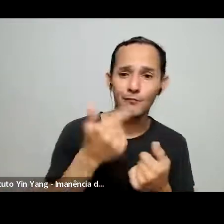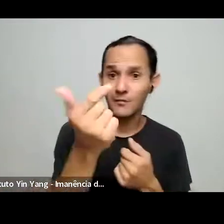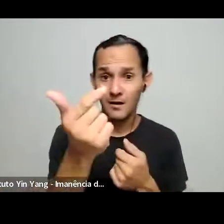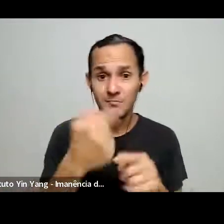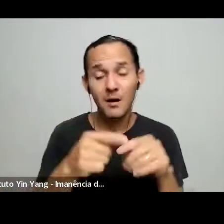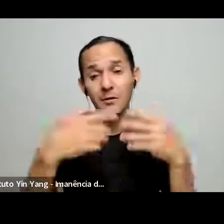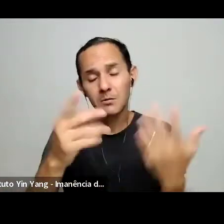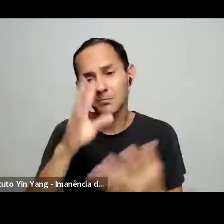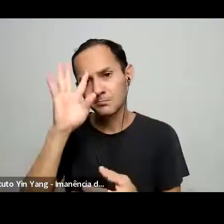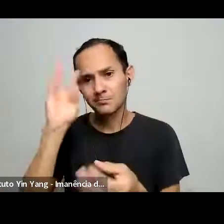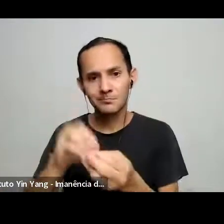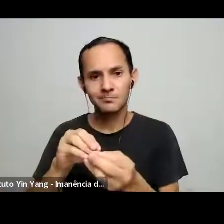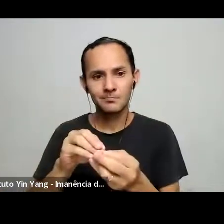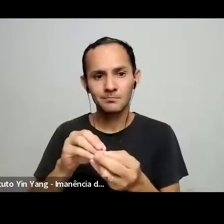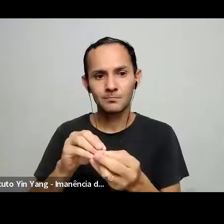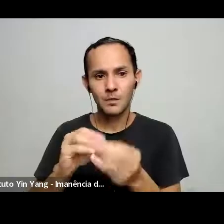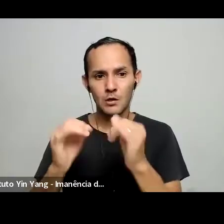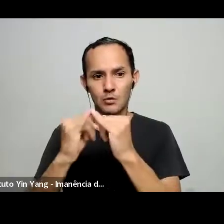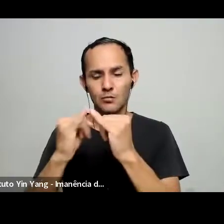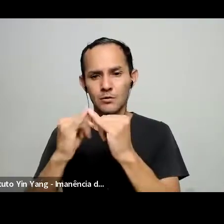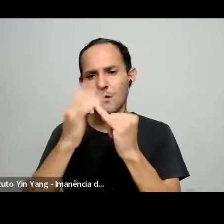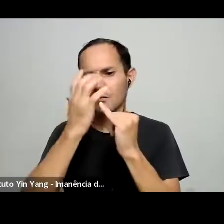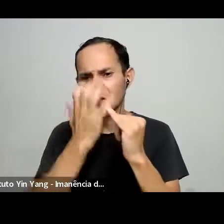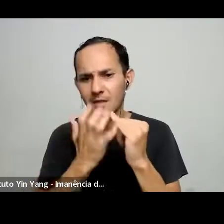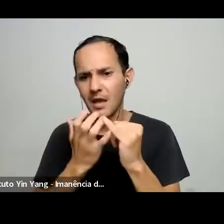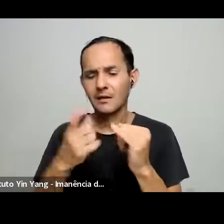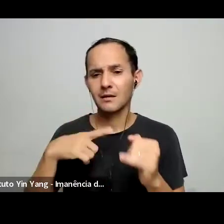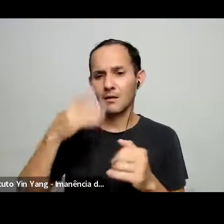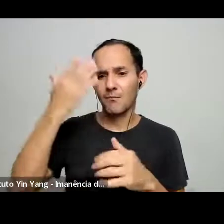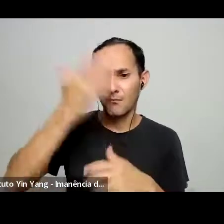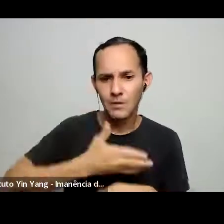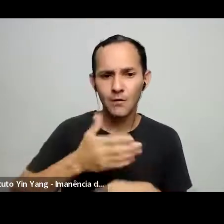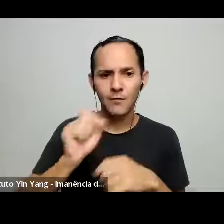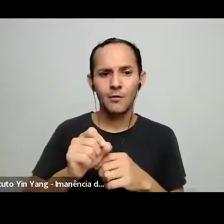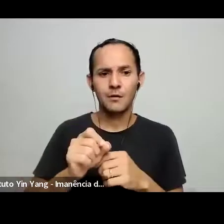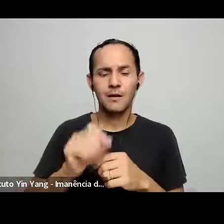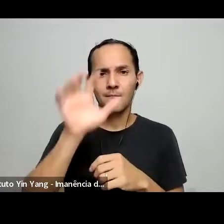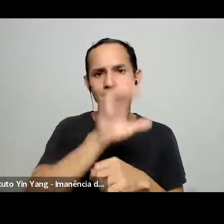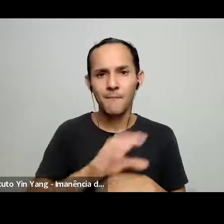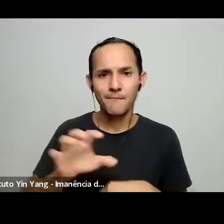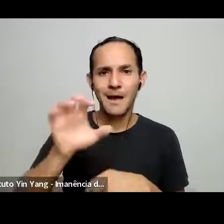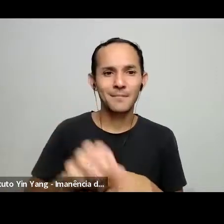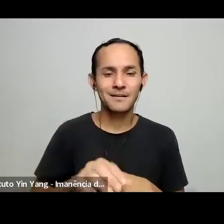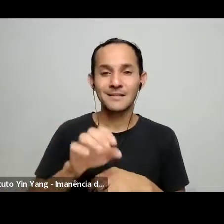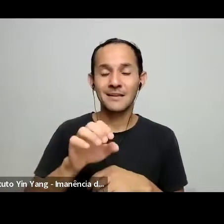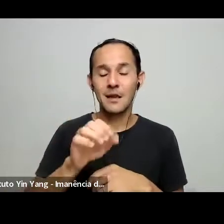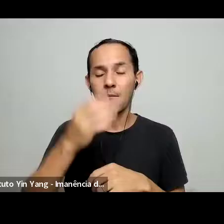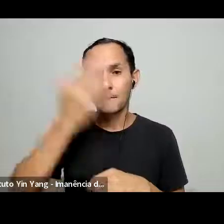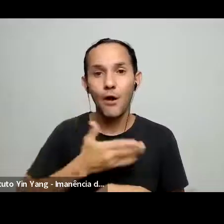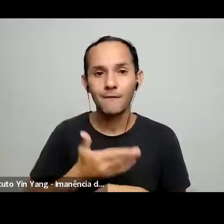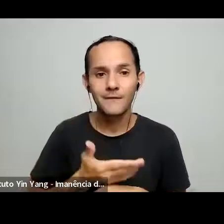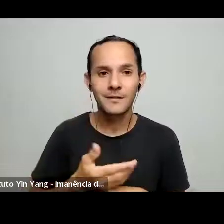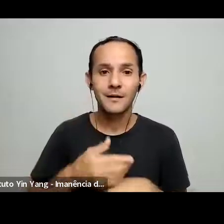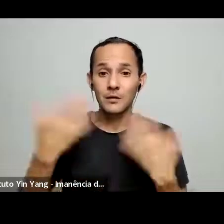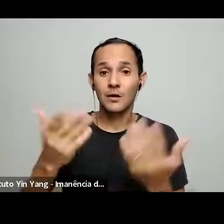gente chegou numa entidade muito séria que faz a comprovação e faz o mapa de evidências. Então, pela ordem,